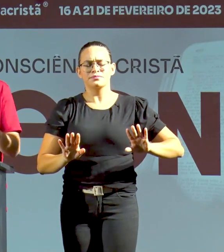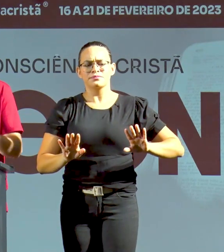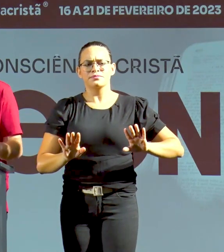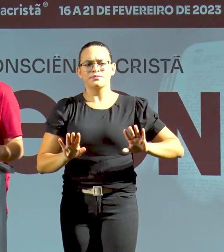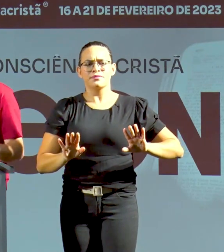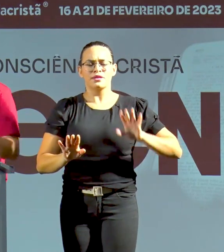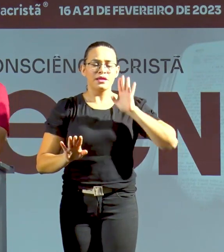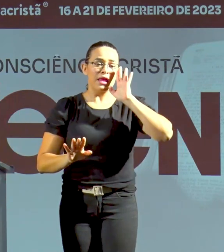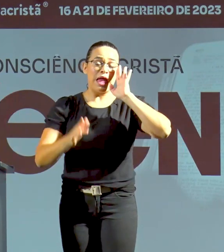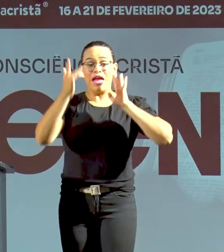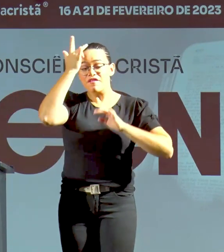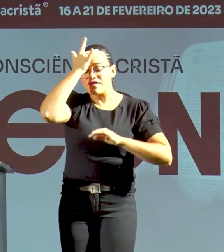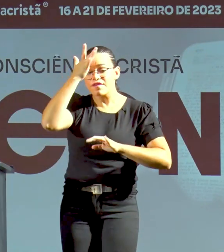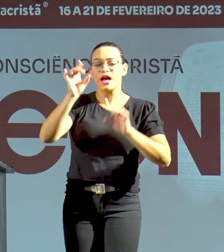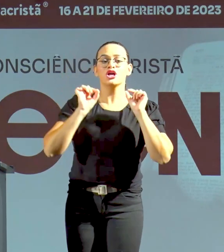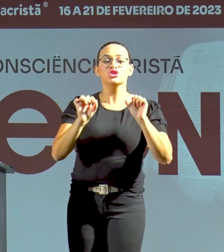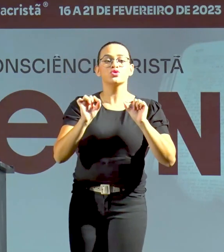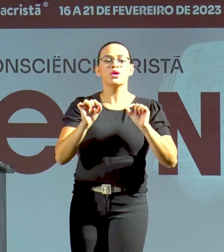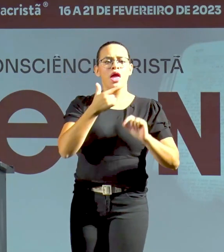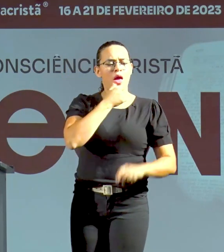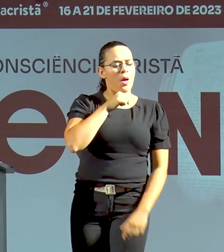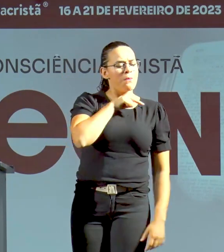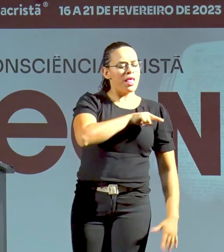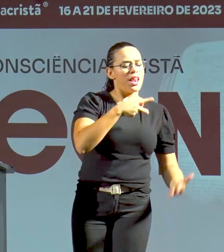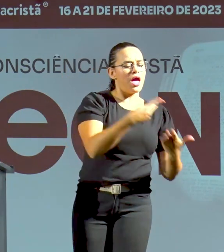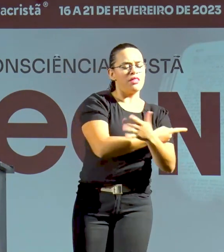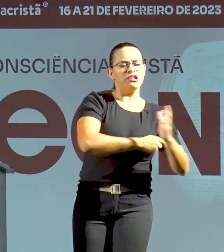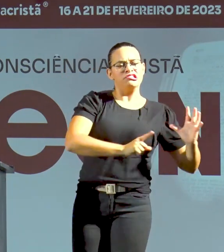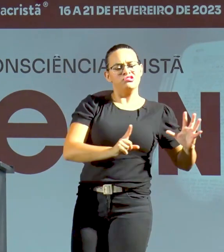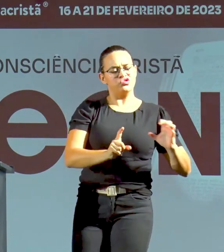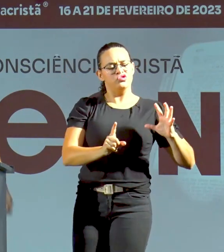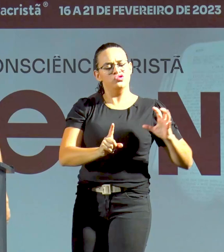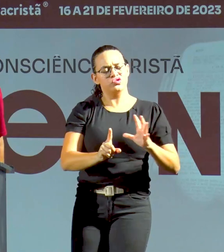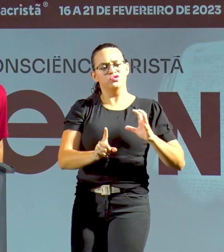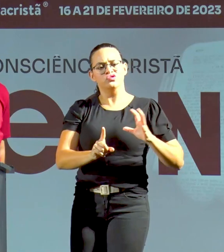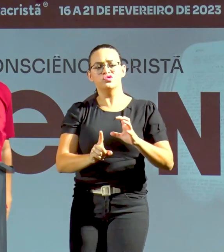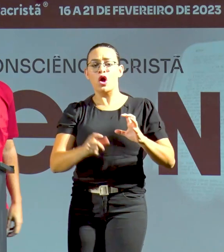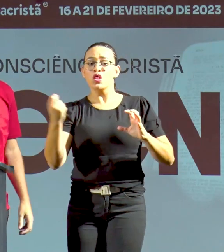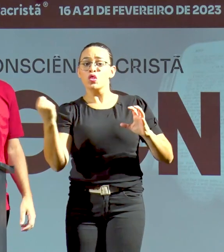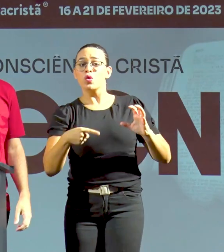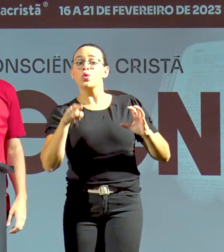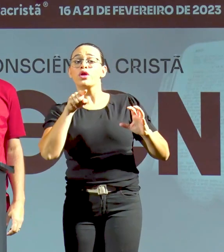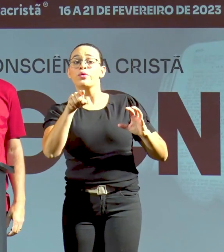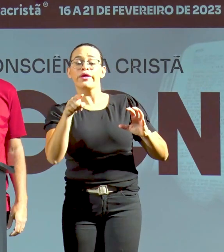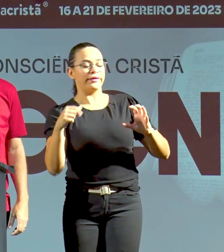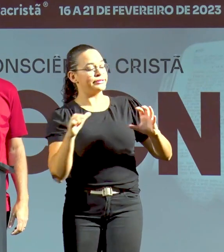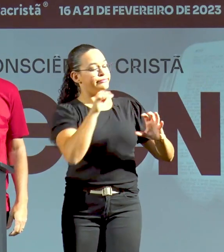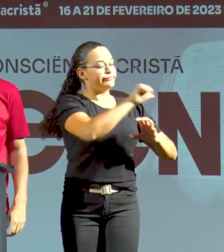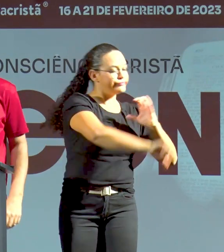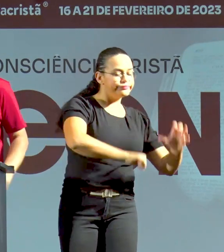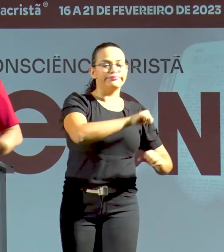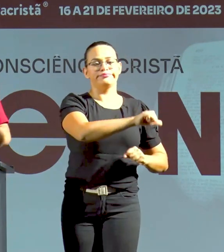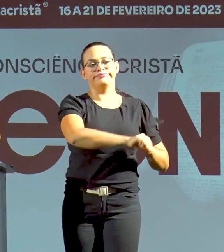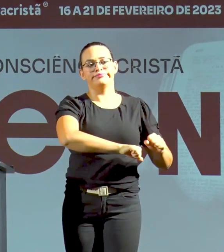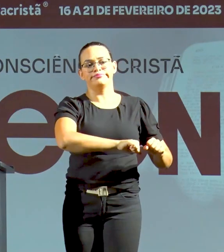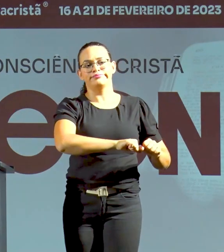é muito mais fácil ele corromper você ela corromper você do que você trazer ele ou ela para Cristo